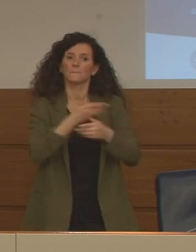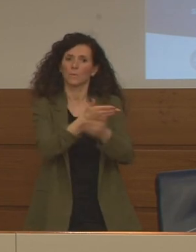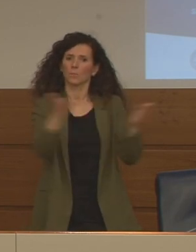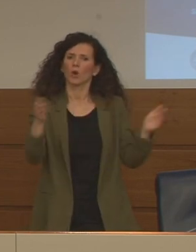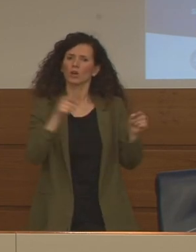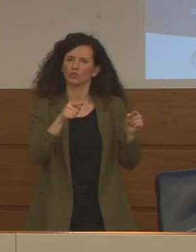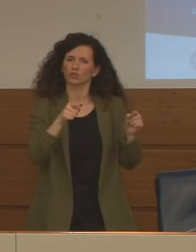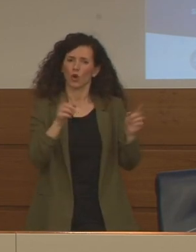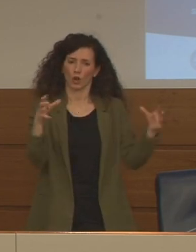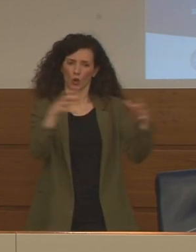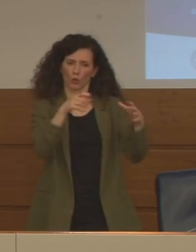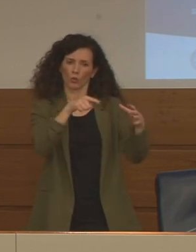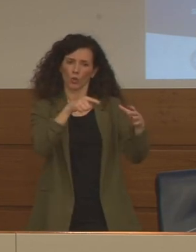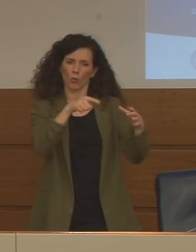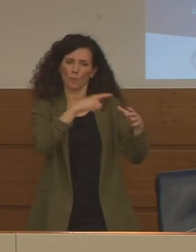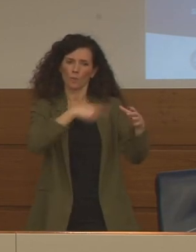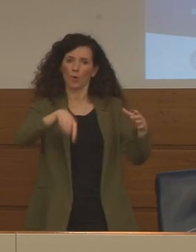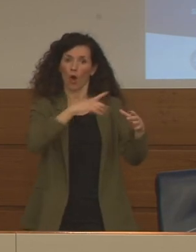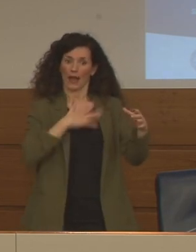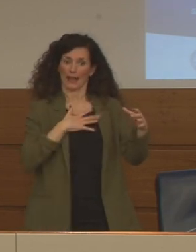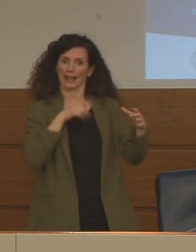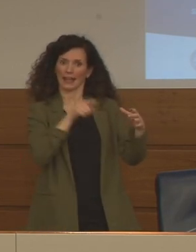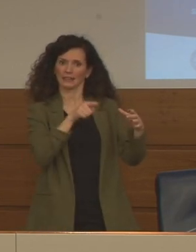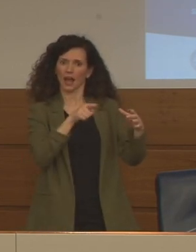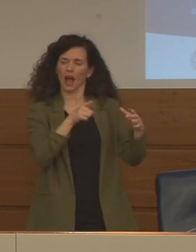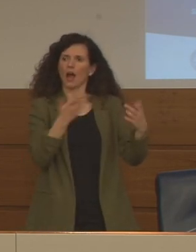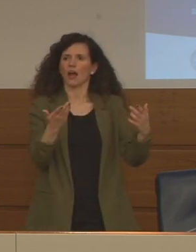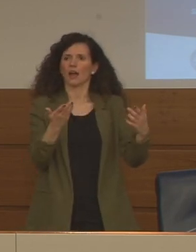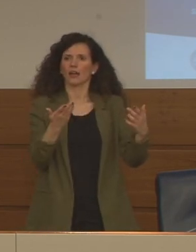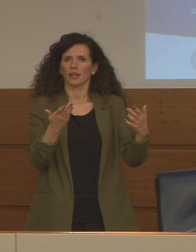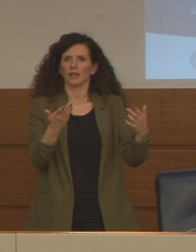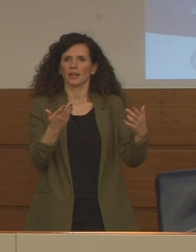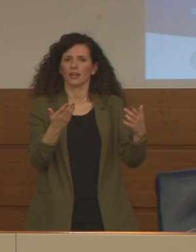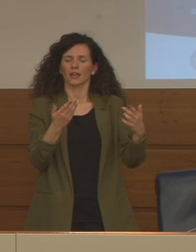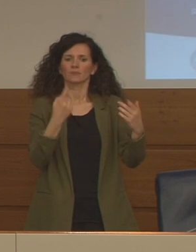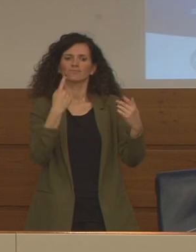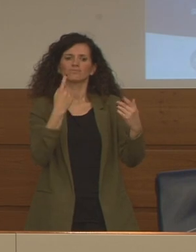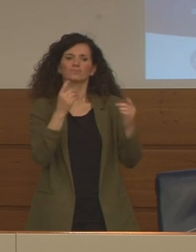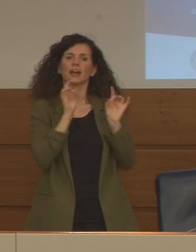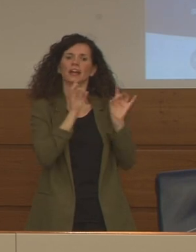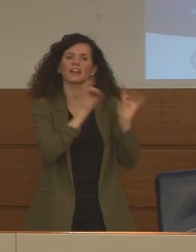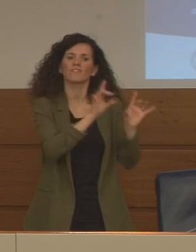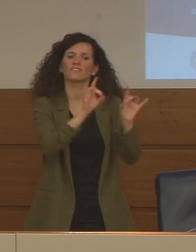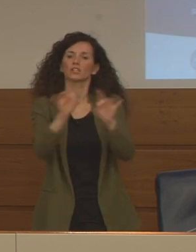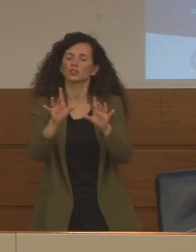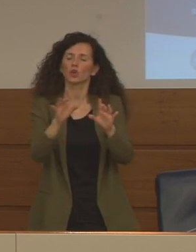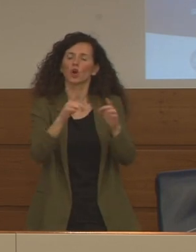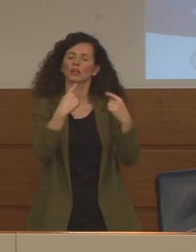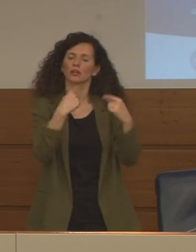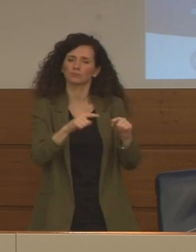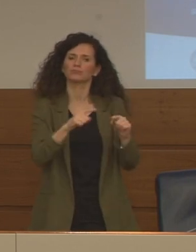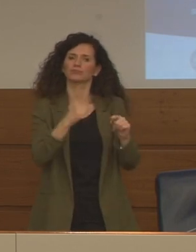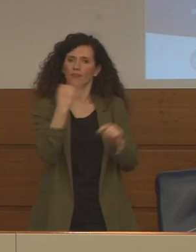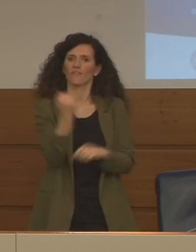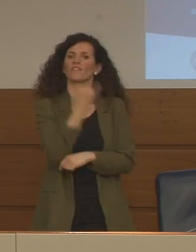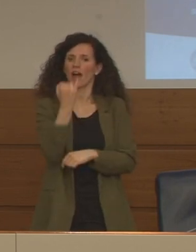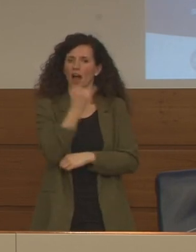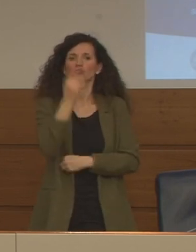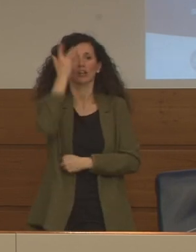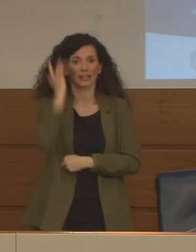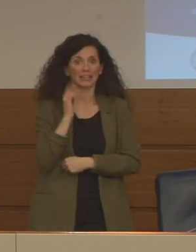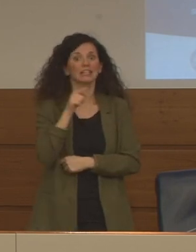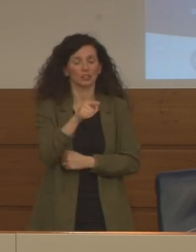target diciamo preferito da questo tipo di infezione per complicare in qualche modo la